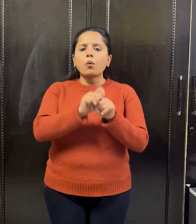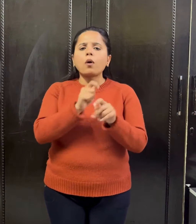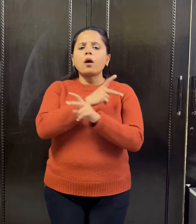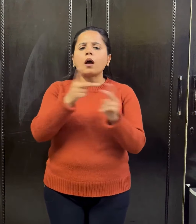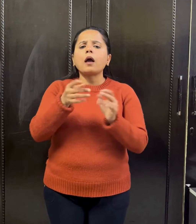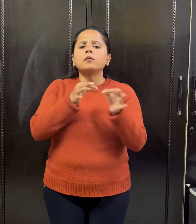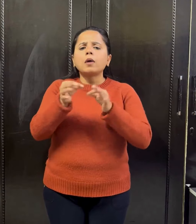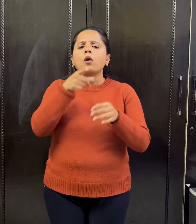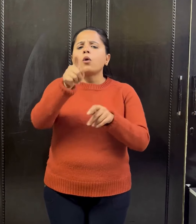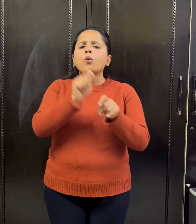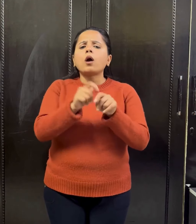दें।